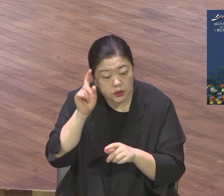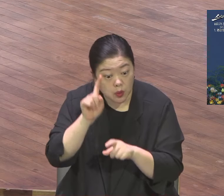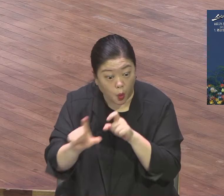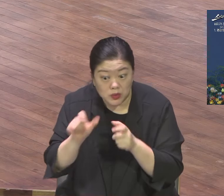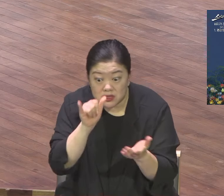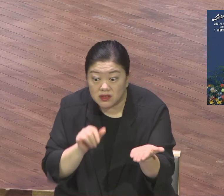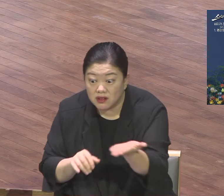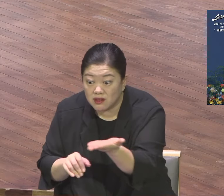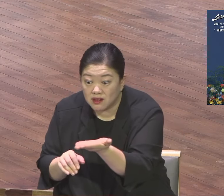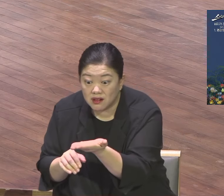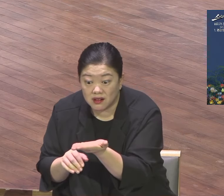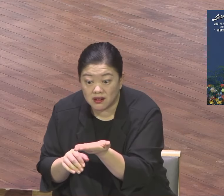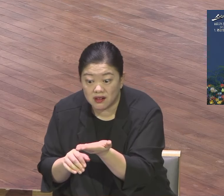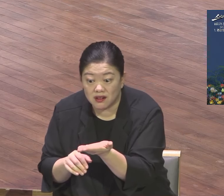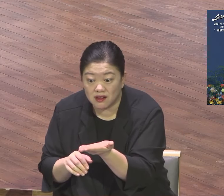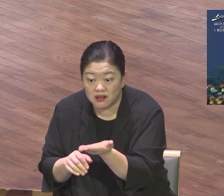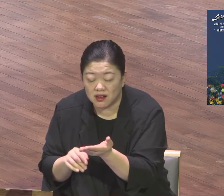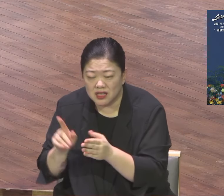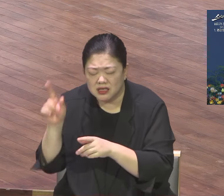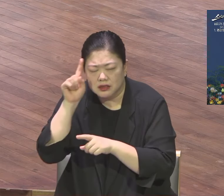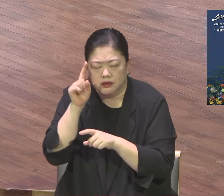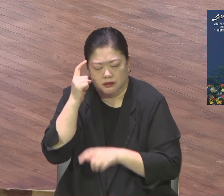몸부림치냐.